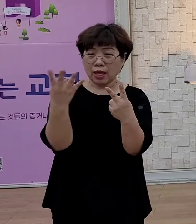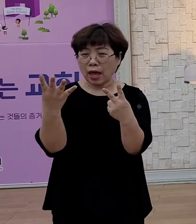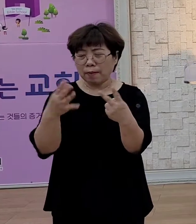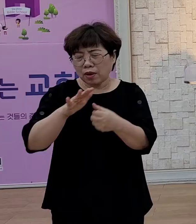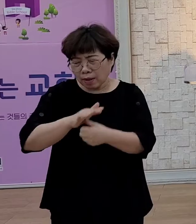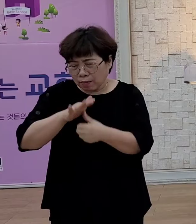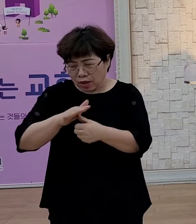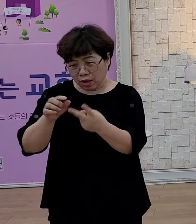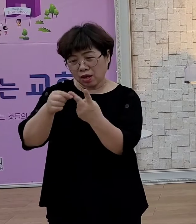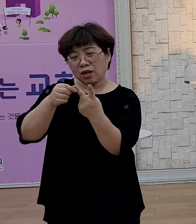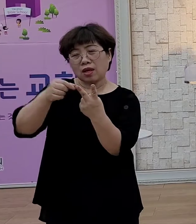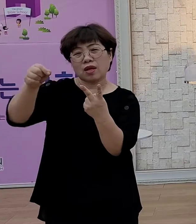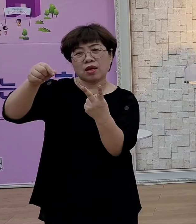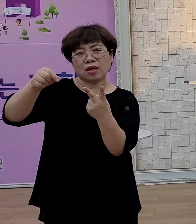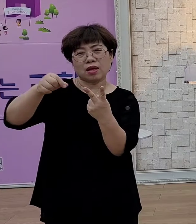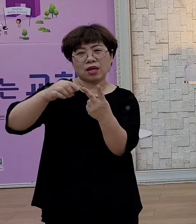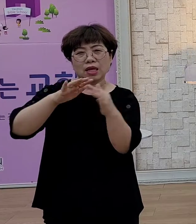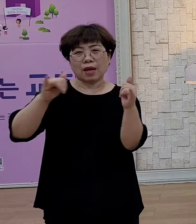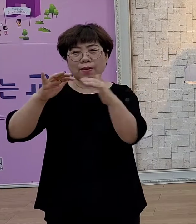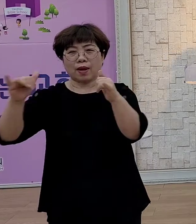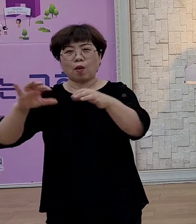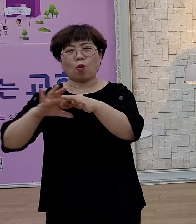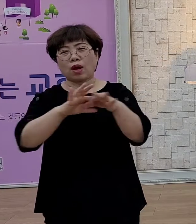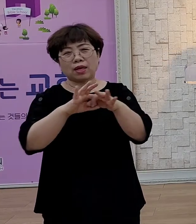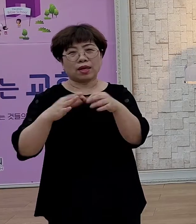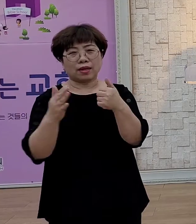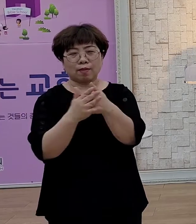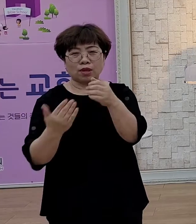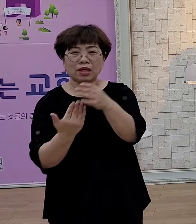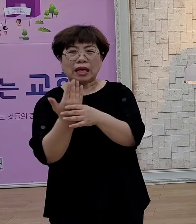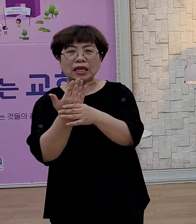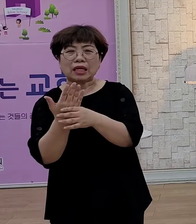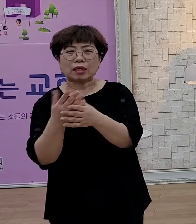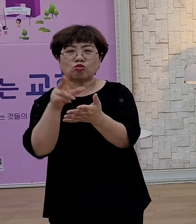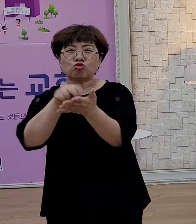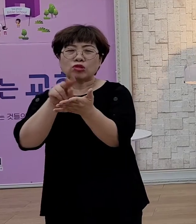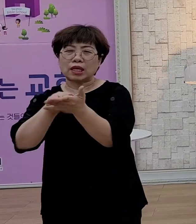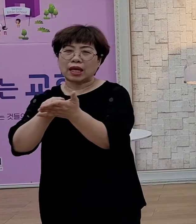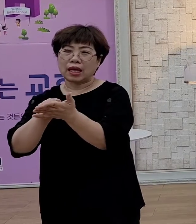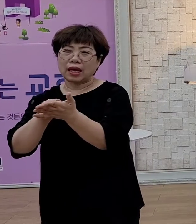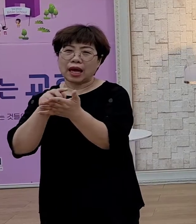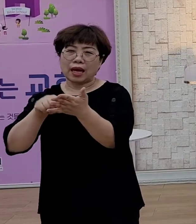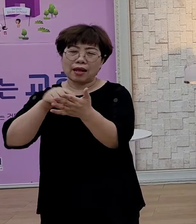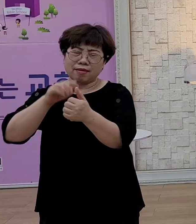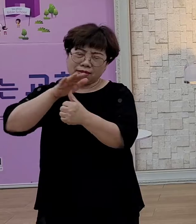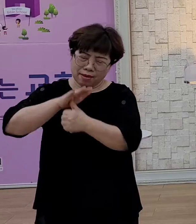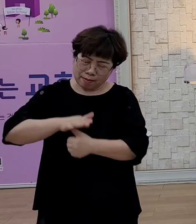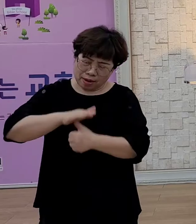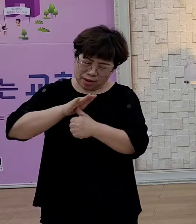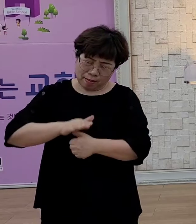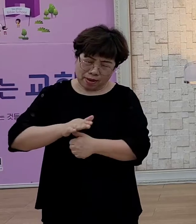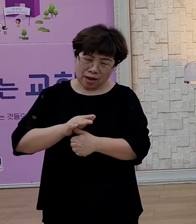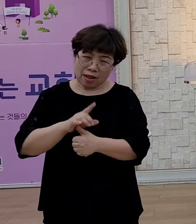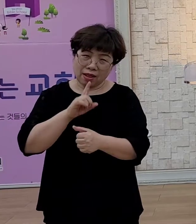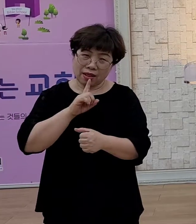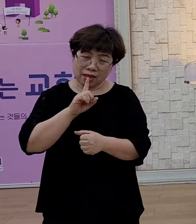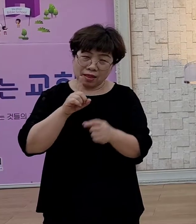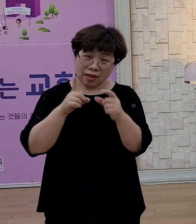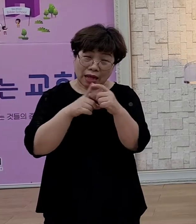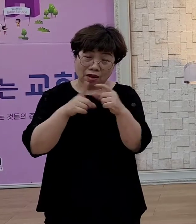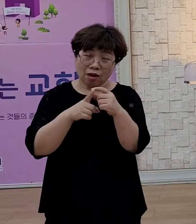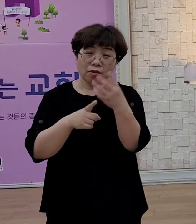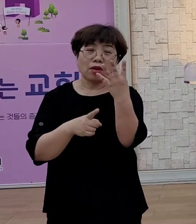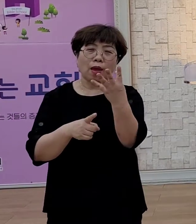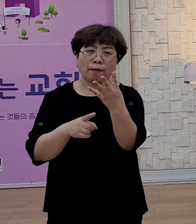구별하자면 4번 동안 참으라 한 그 단어는 다 인간관계에서 오는 문제를, 고통을 참으라